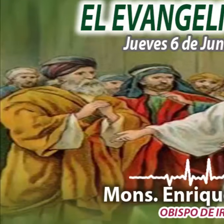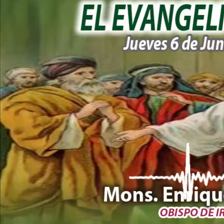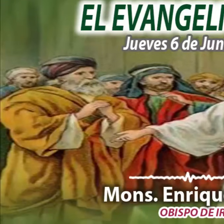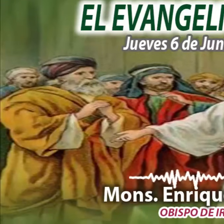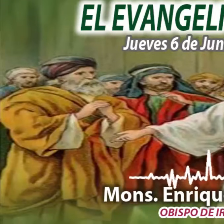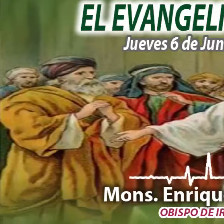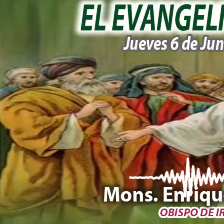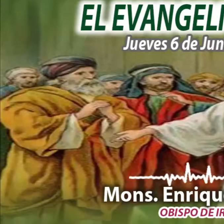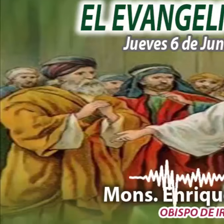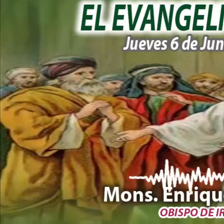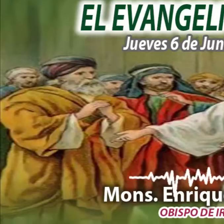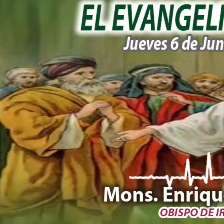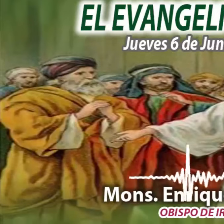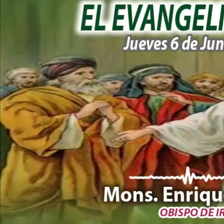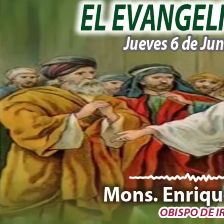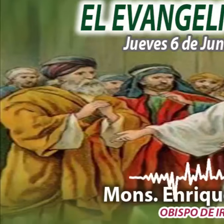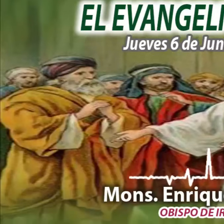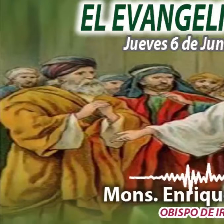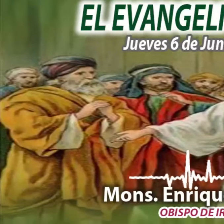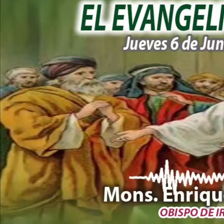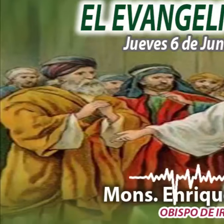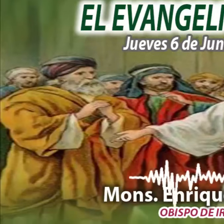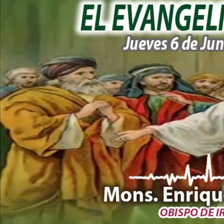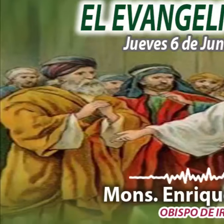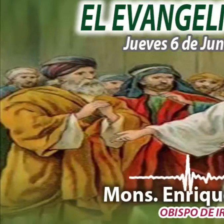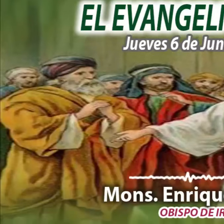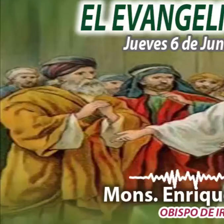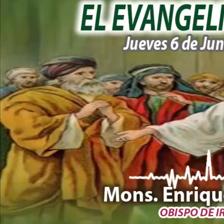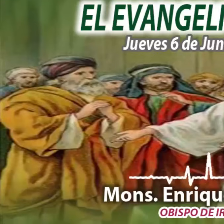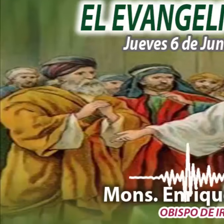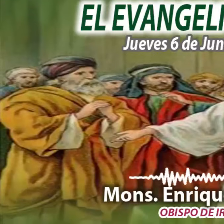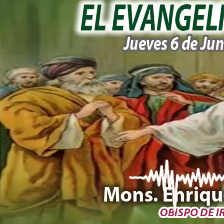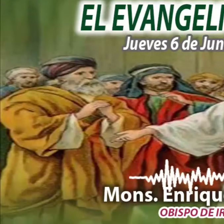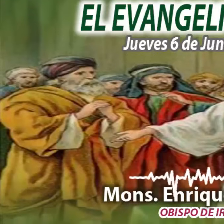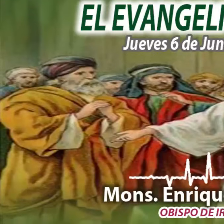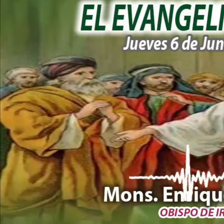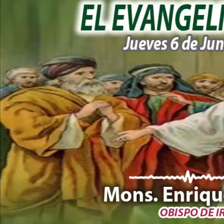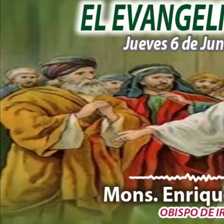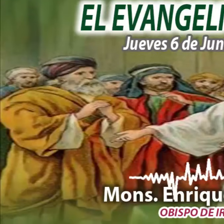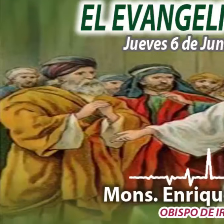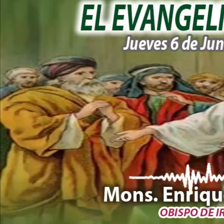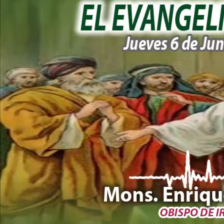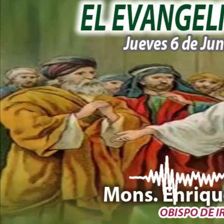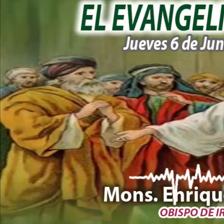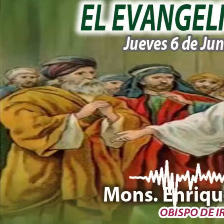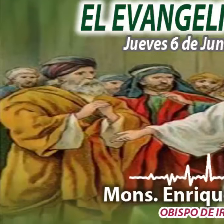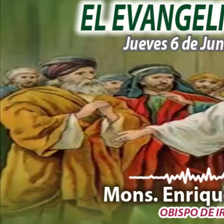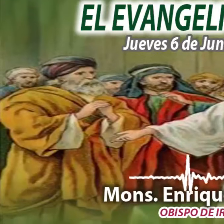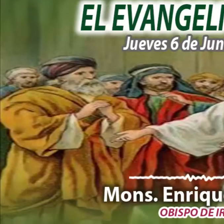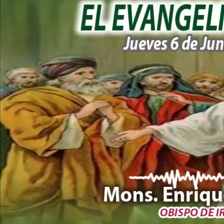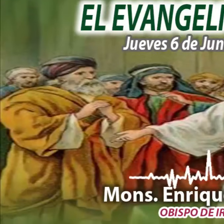Dispuso Dios en su sabiduría, revelarse a sí mismo y dar a conocer el misterio de su voluntad.